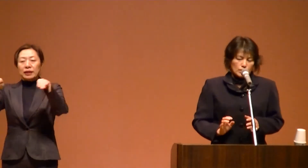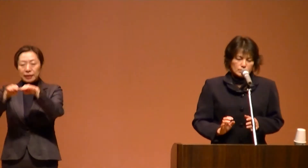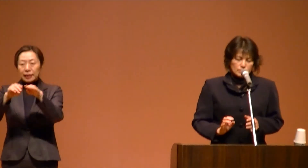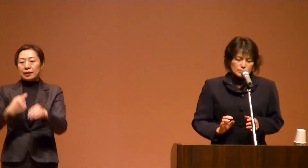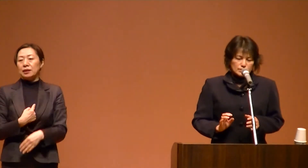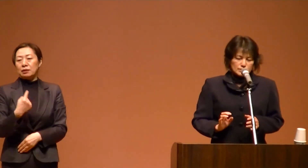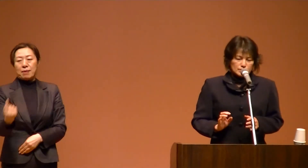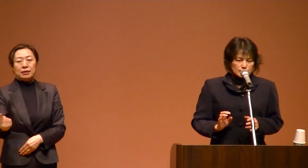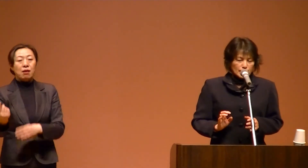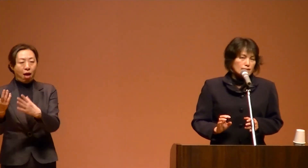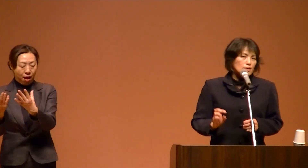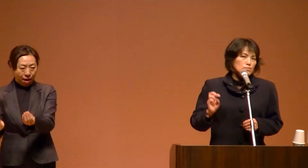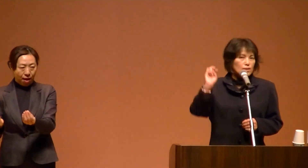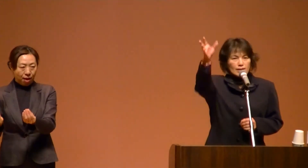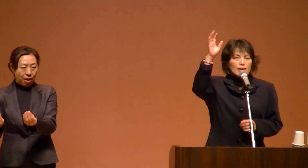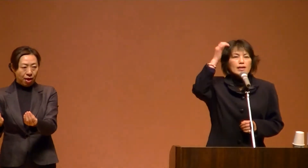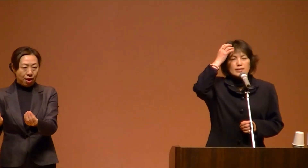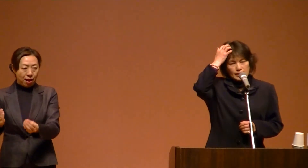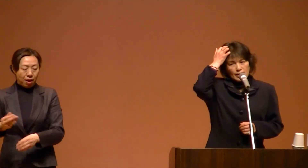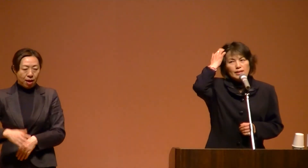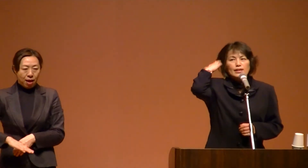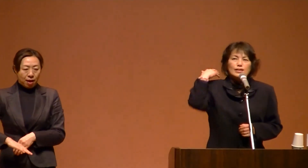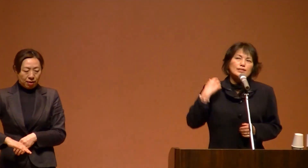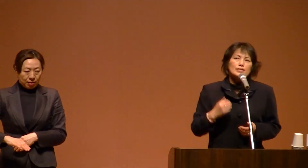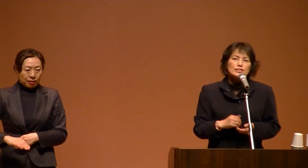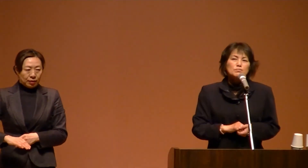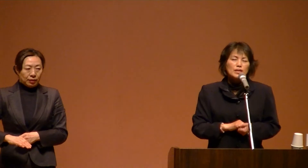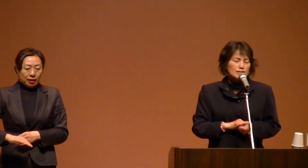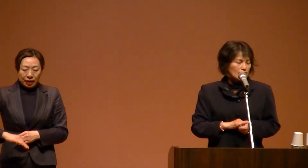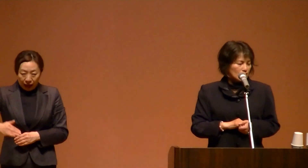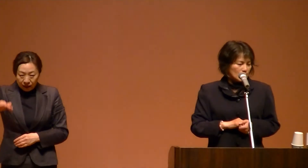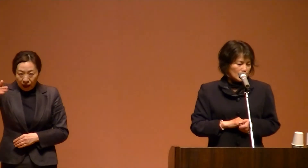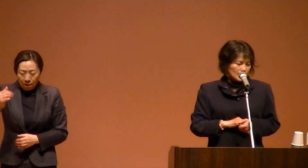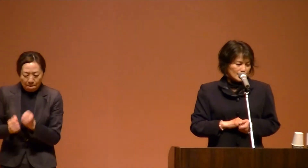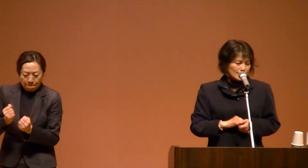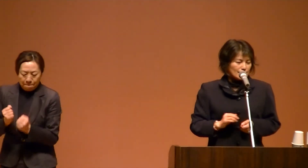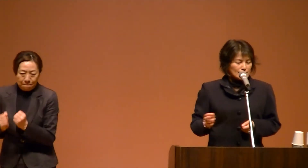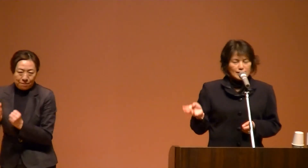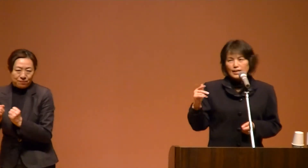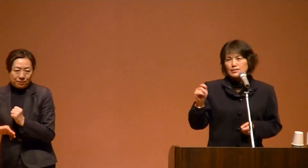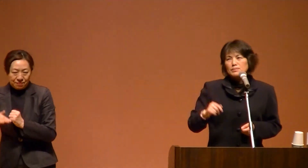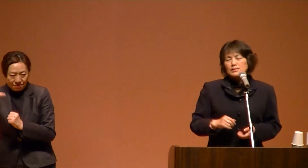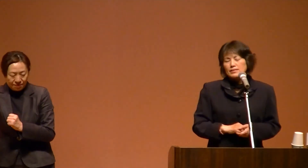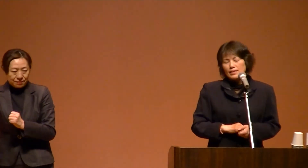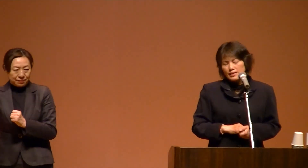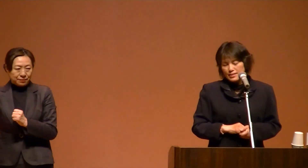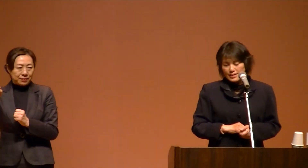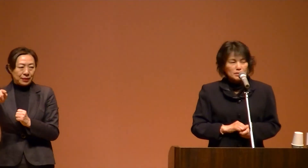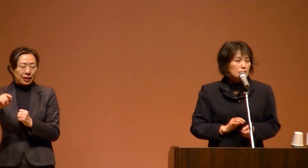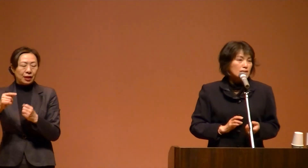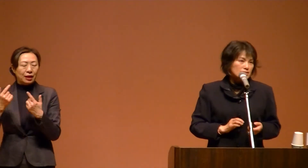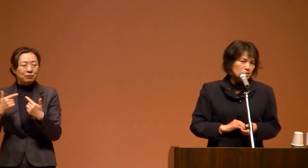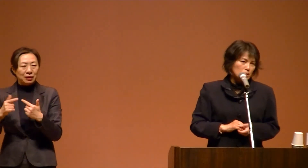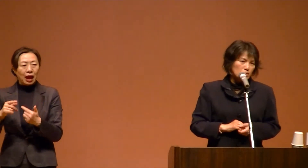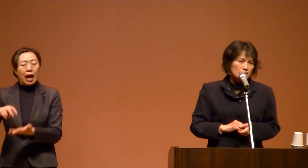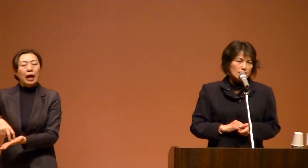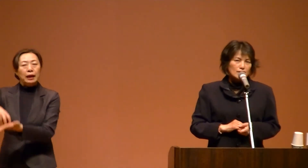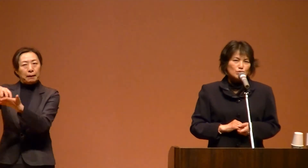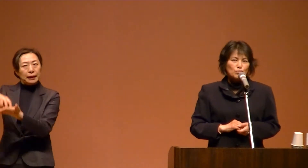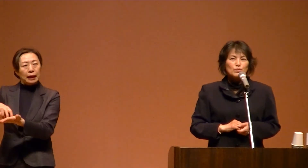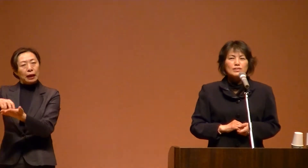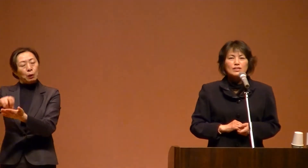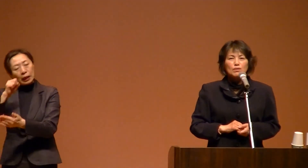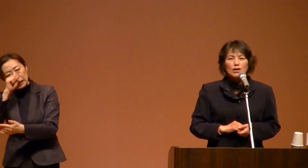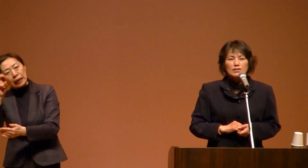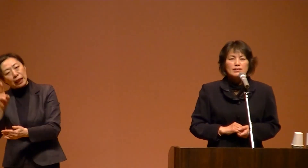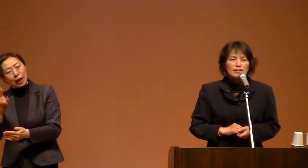もう階段を駆け上がって、いつもだったらなんか2階ぐらいまでだったらエレベーターにすればよかったな